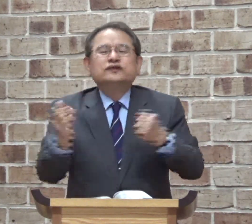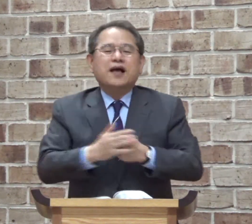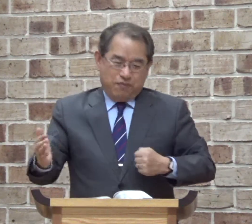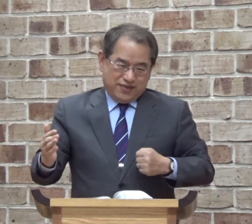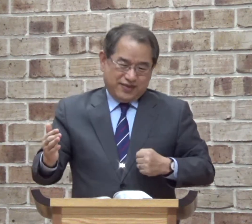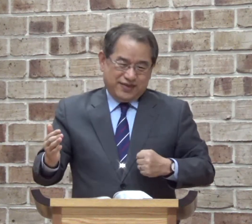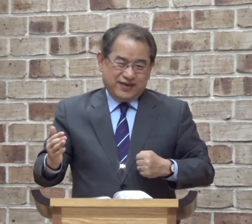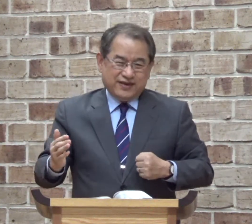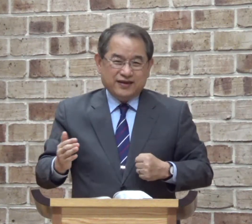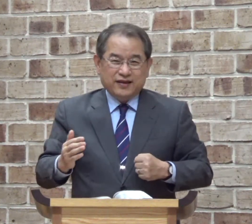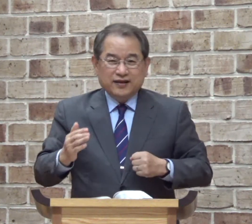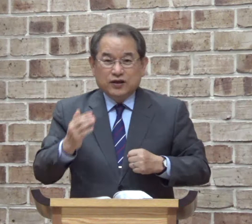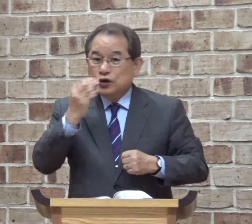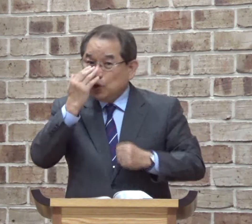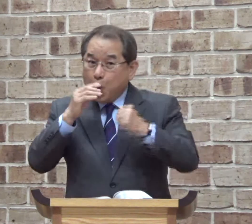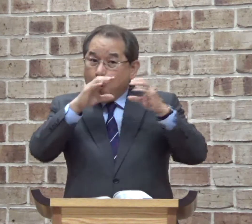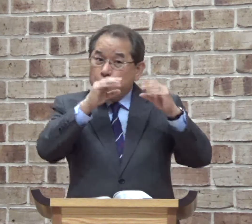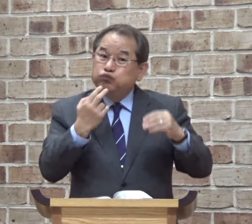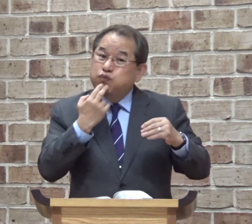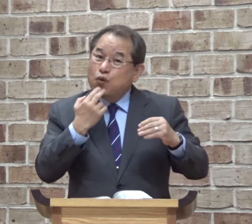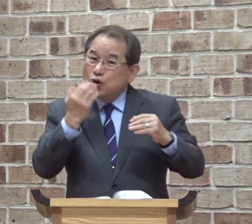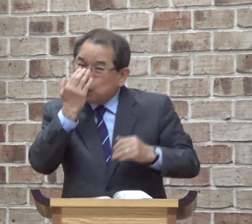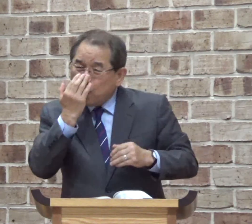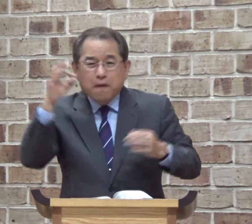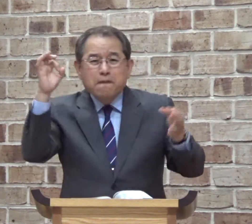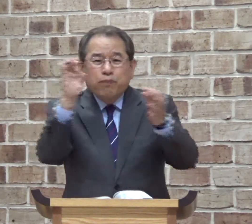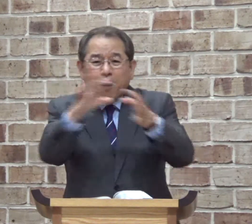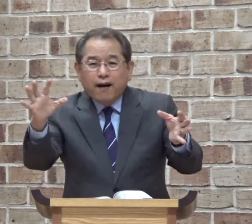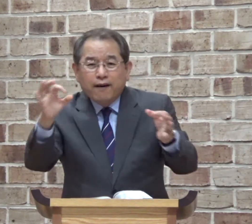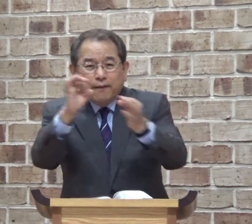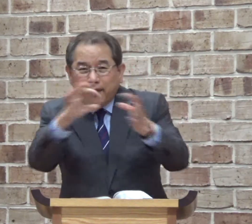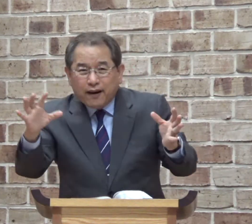우리가 예수님을 따라 배우고 따라 살면